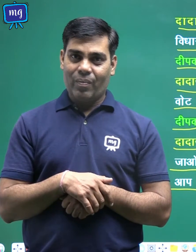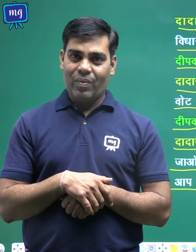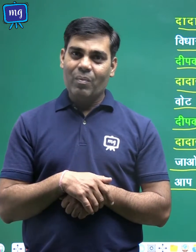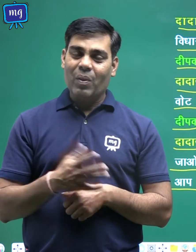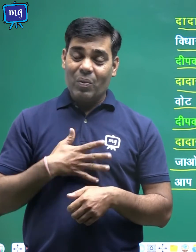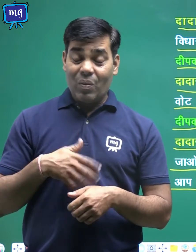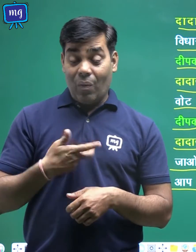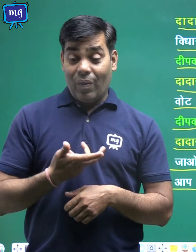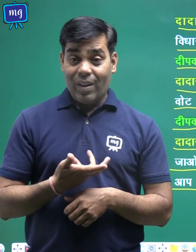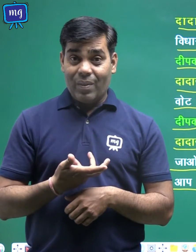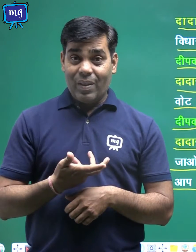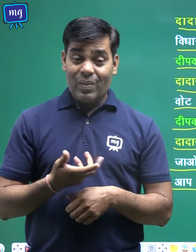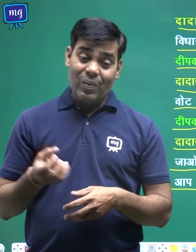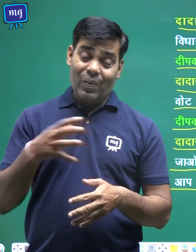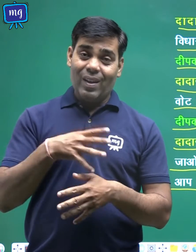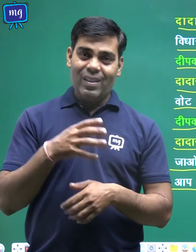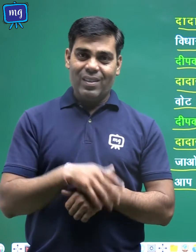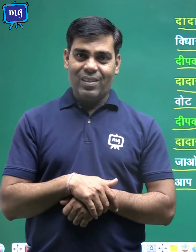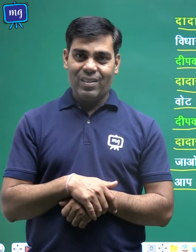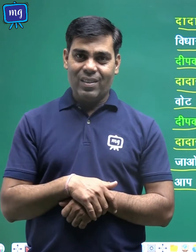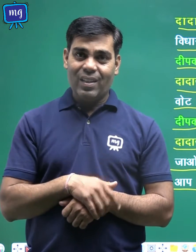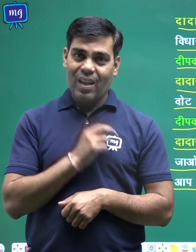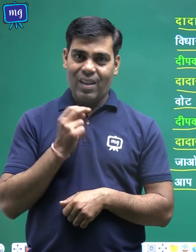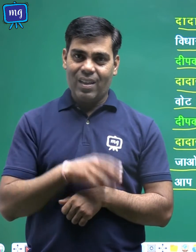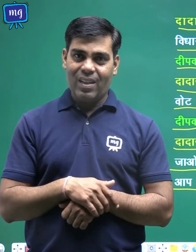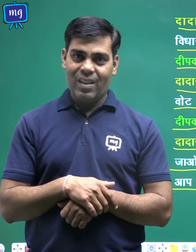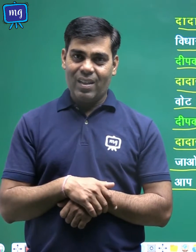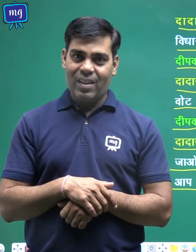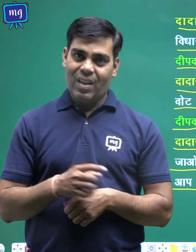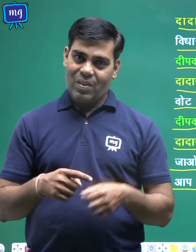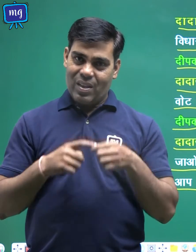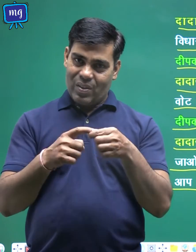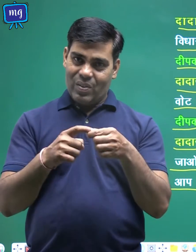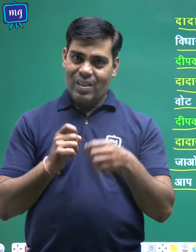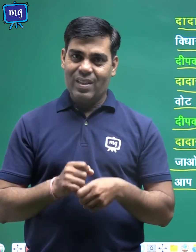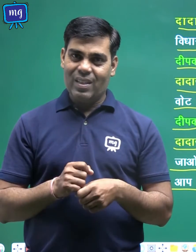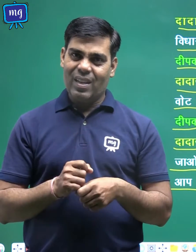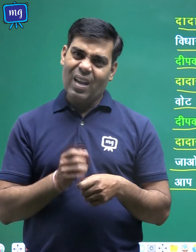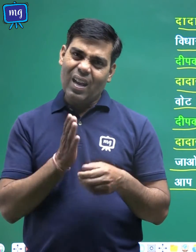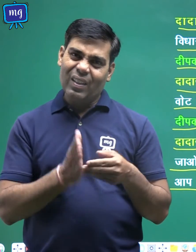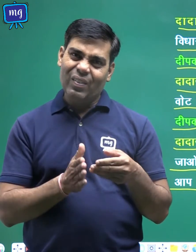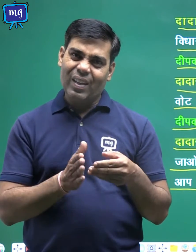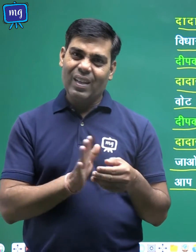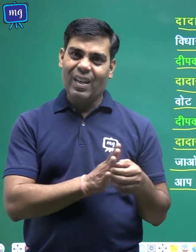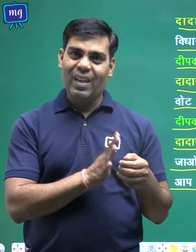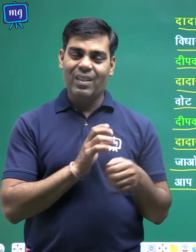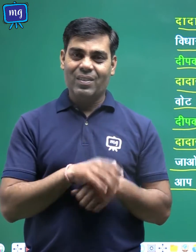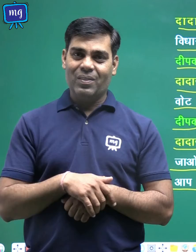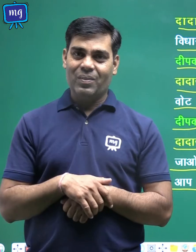कौतूहल में डाल दिया या उसका प्रश्न अधूरा ही रह